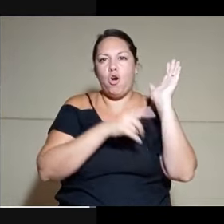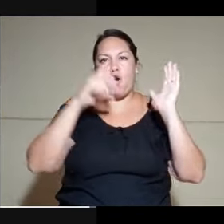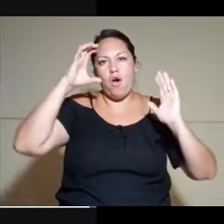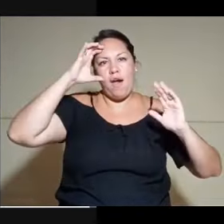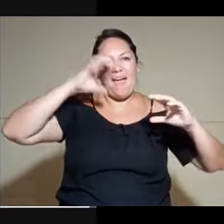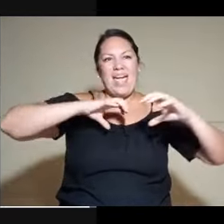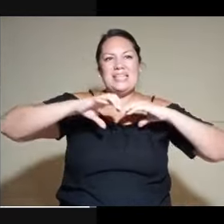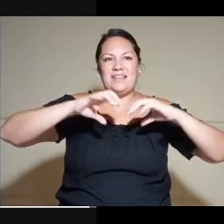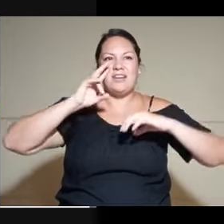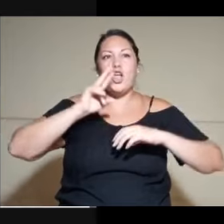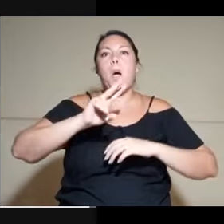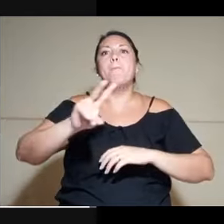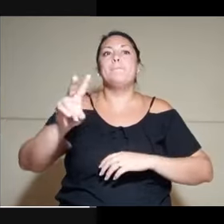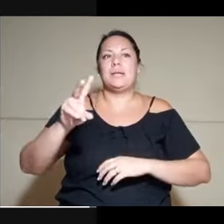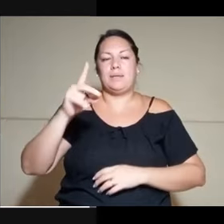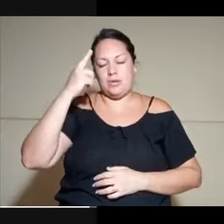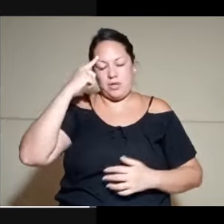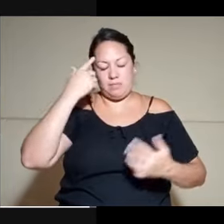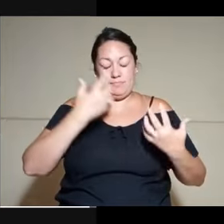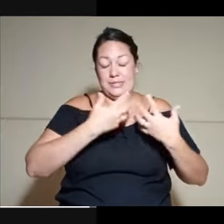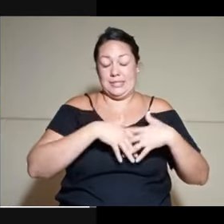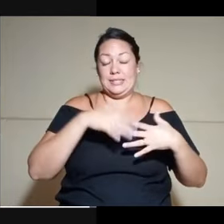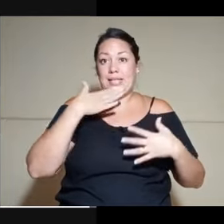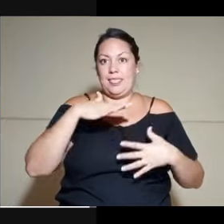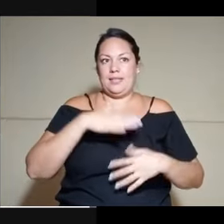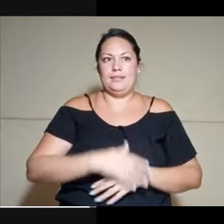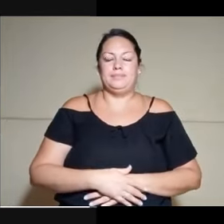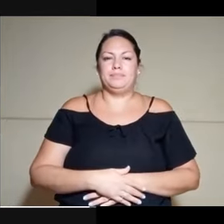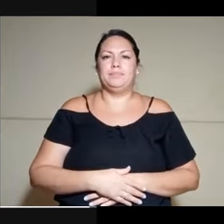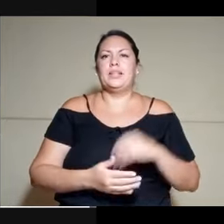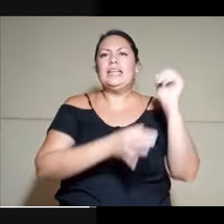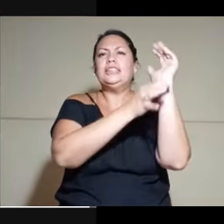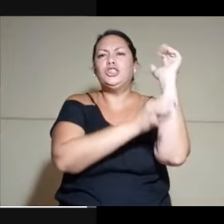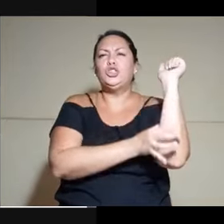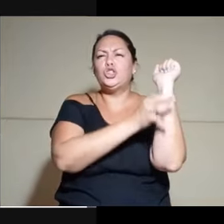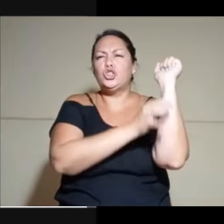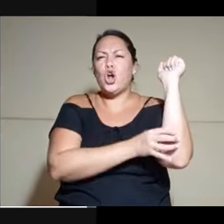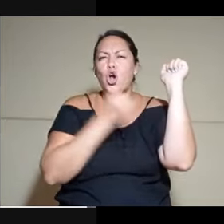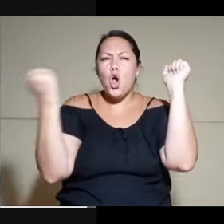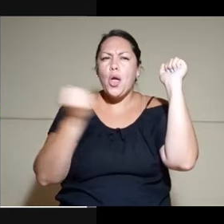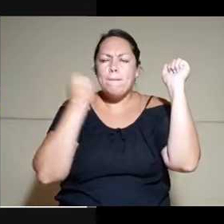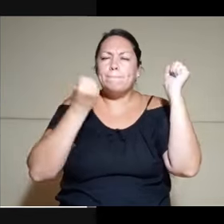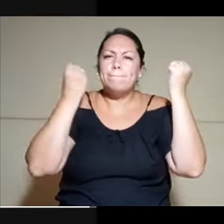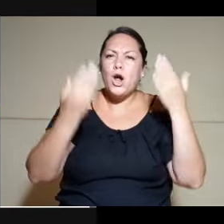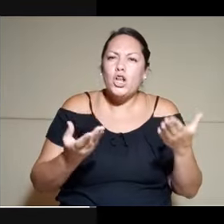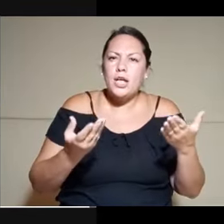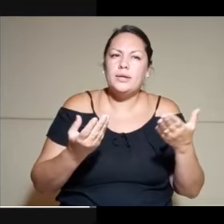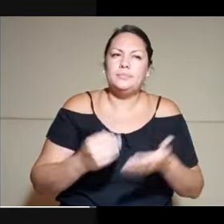esto. Básicamente, estas son las imágenes que yo tengo de tronco encefálico, para que ustedes puedan ver y se puedan ir